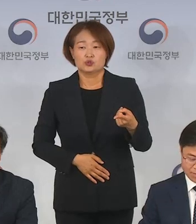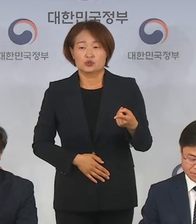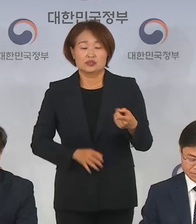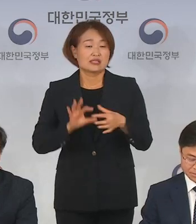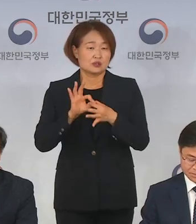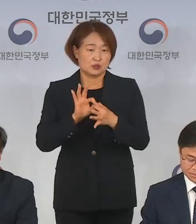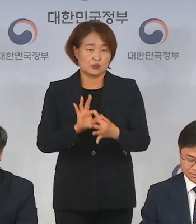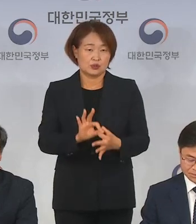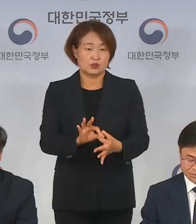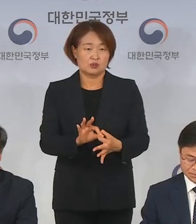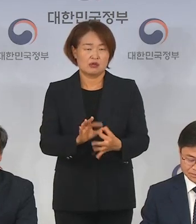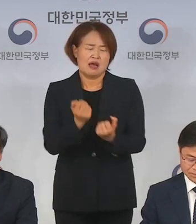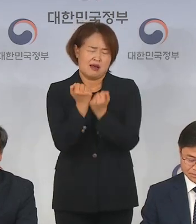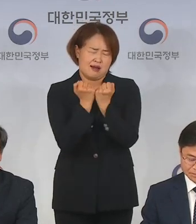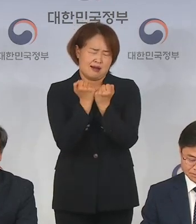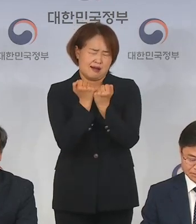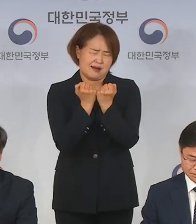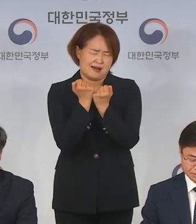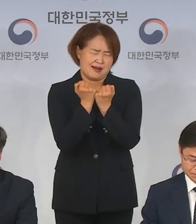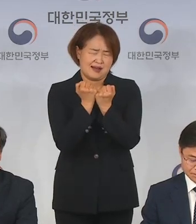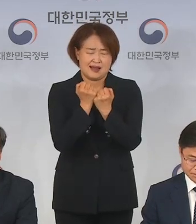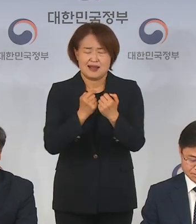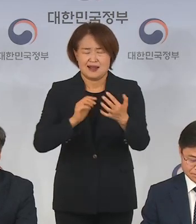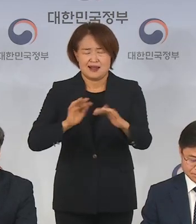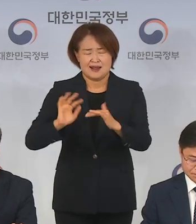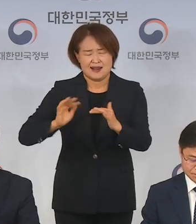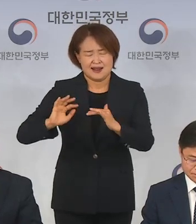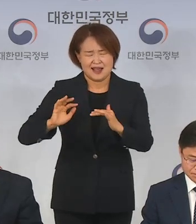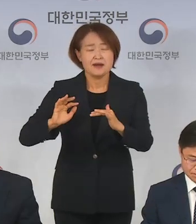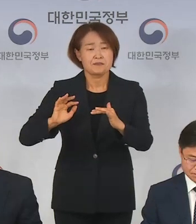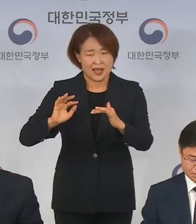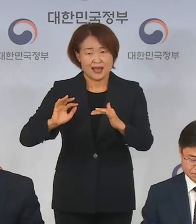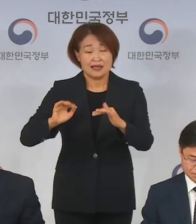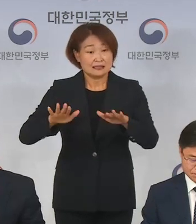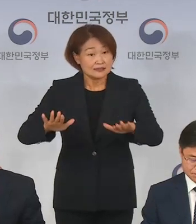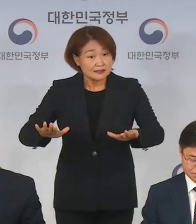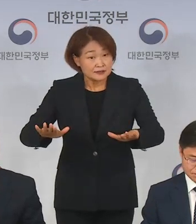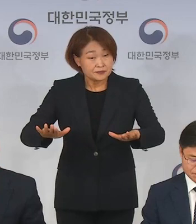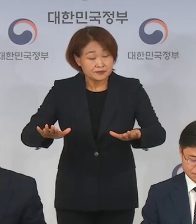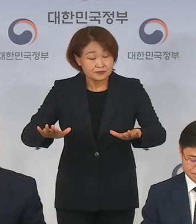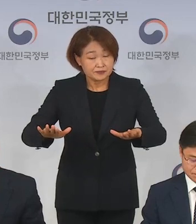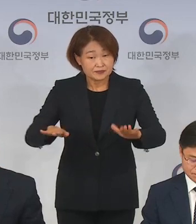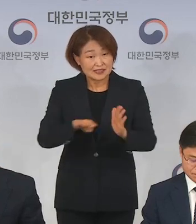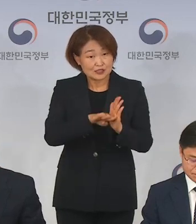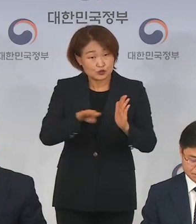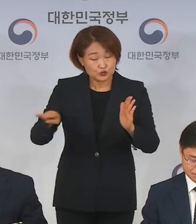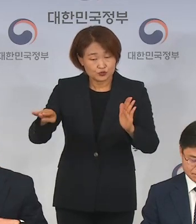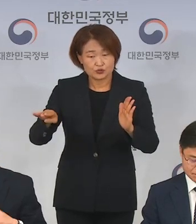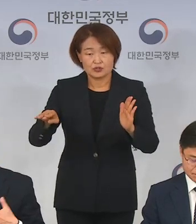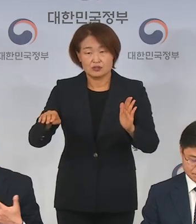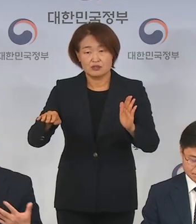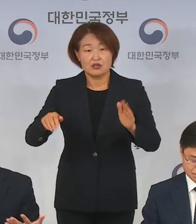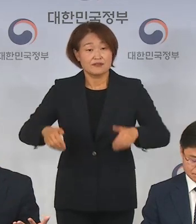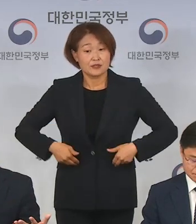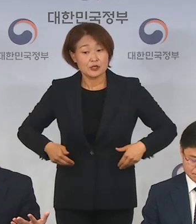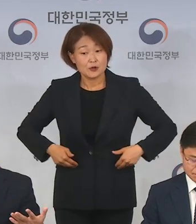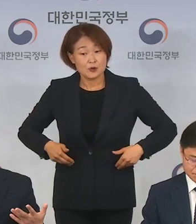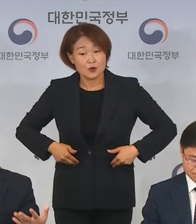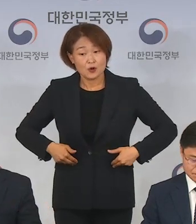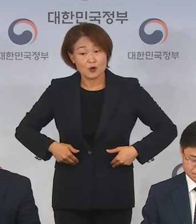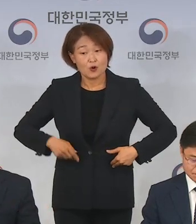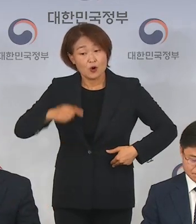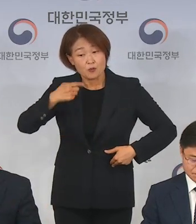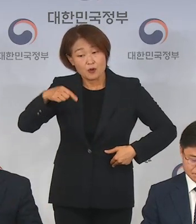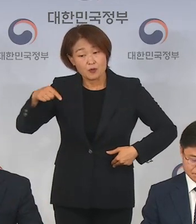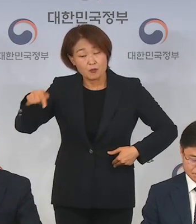쪽을 계속 설득을 한다든지 협의를 한다든지 이런 등등을 통해서 현재까지는 저희가 필요로 하는